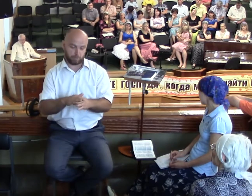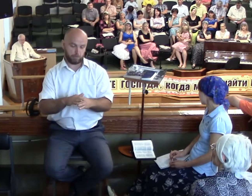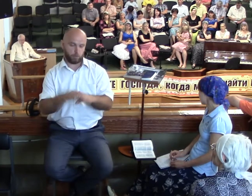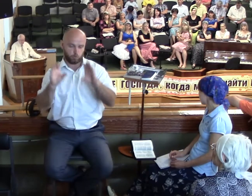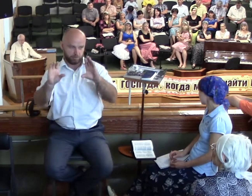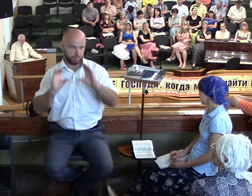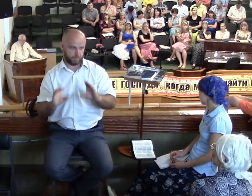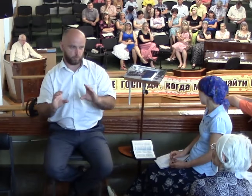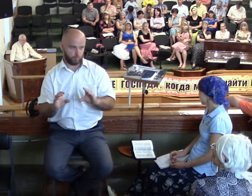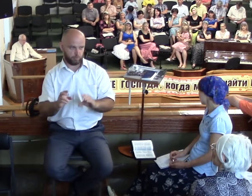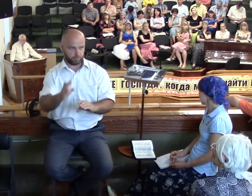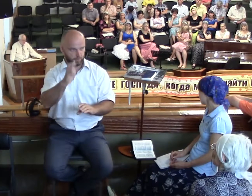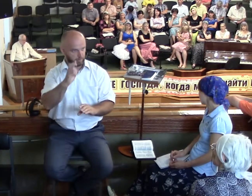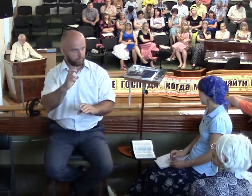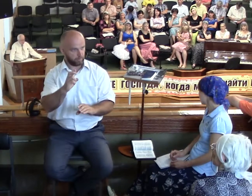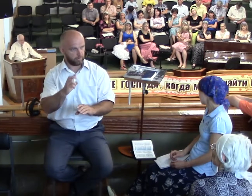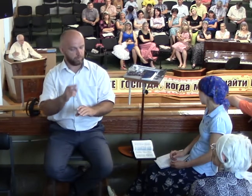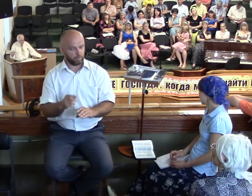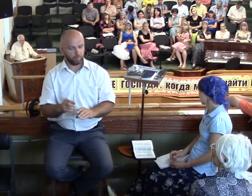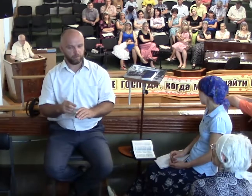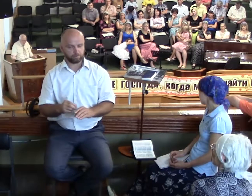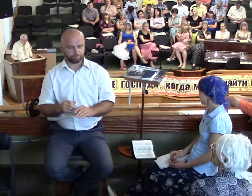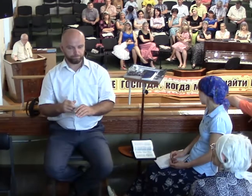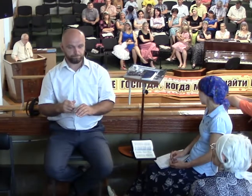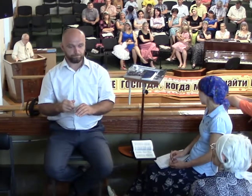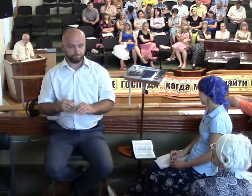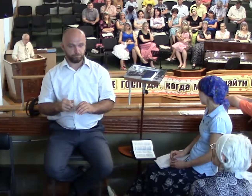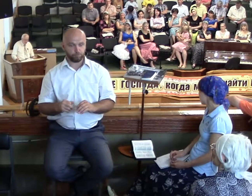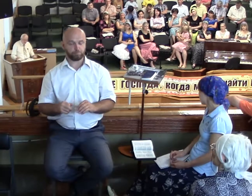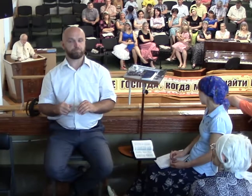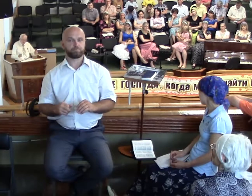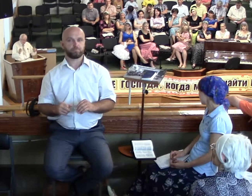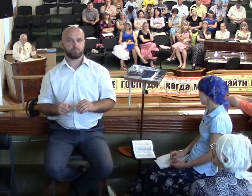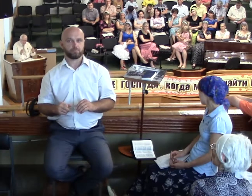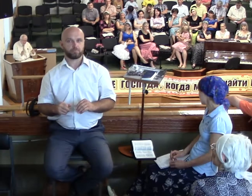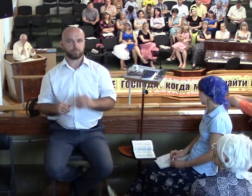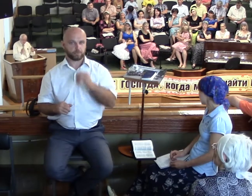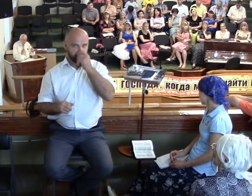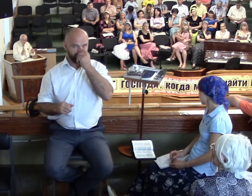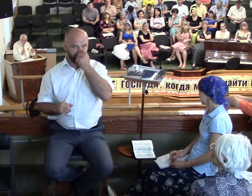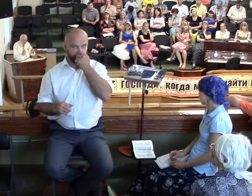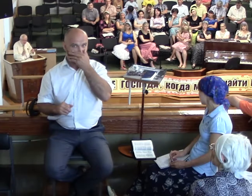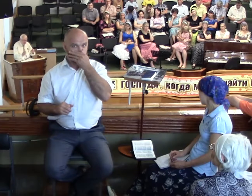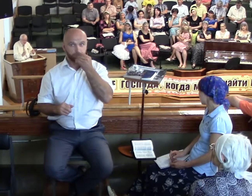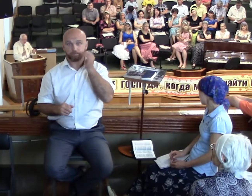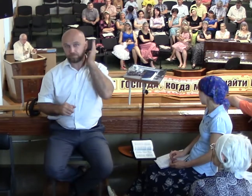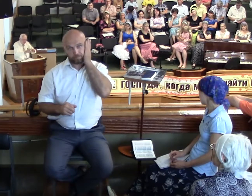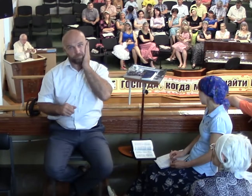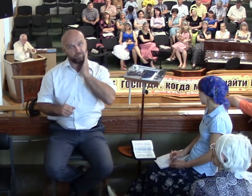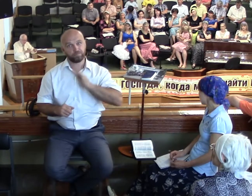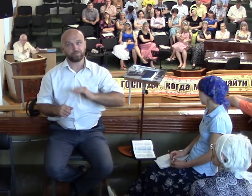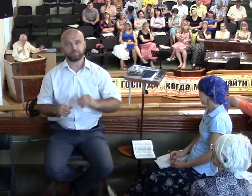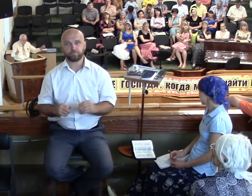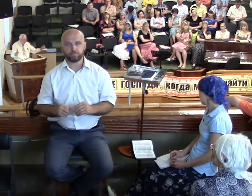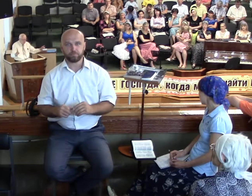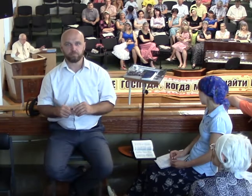не следует так расставлять. Ну, насчет выполняют, это вопрос. А то, что отличаются законы их от